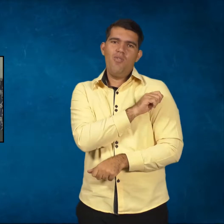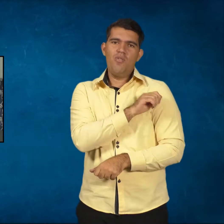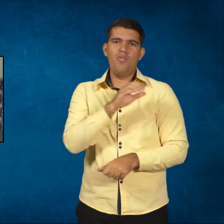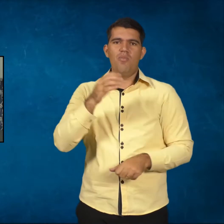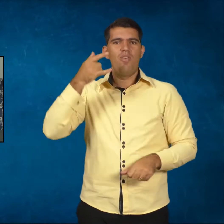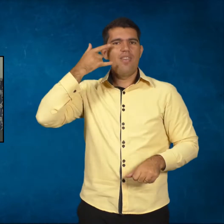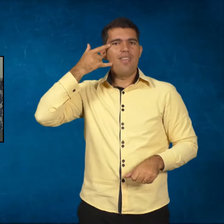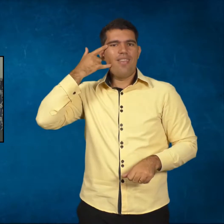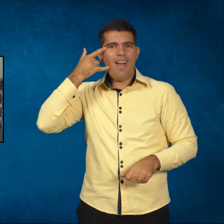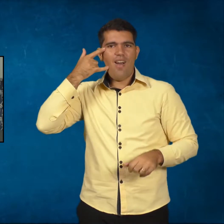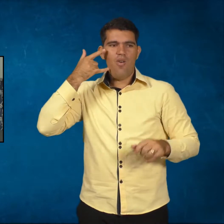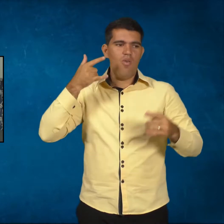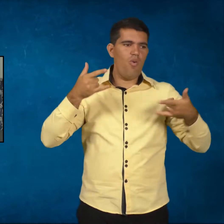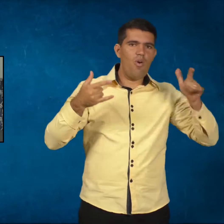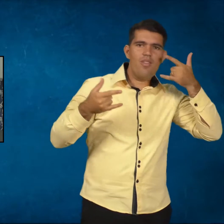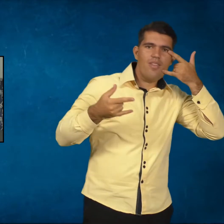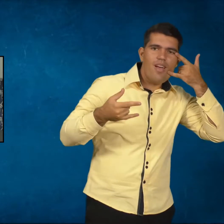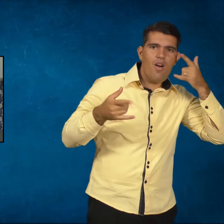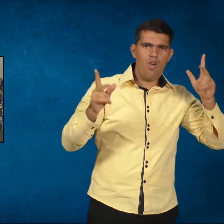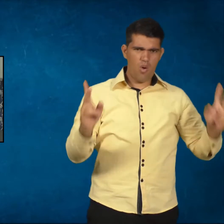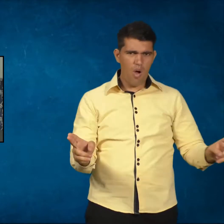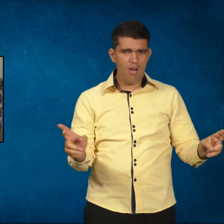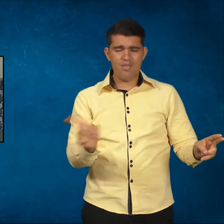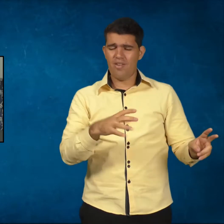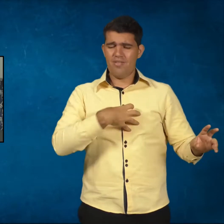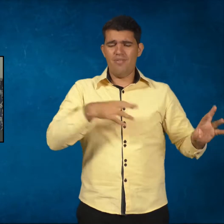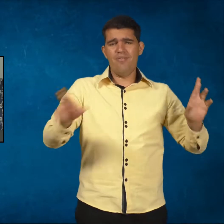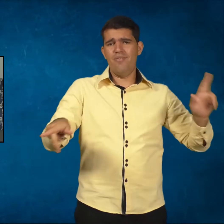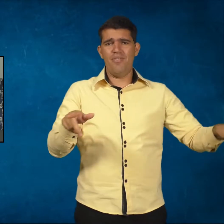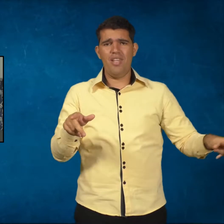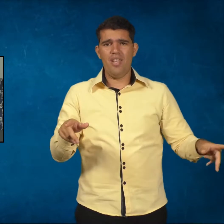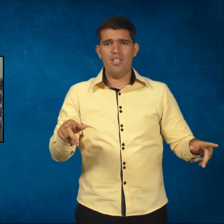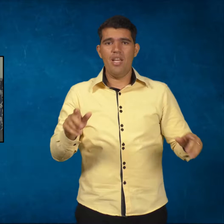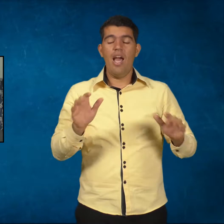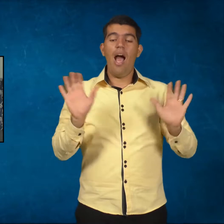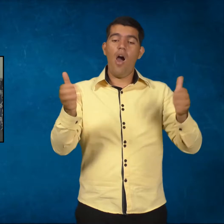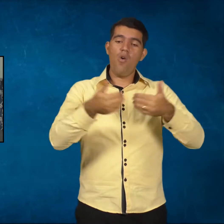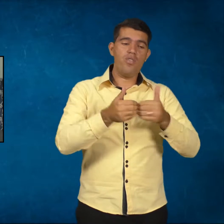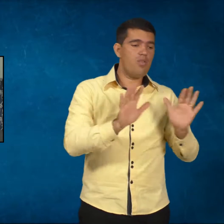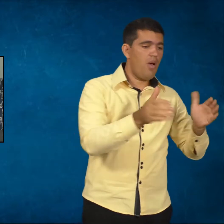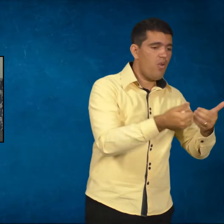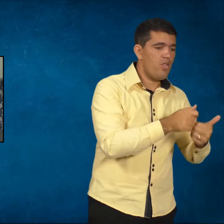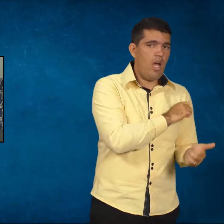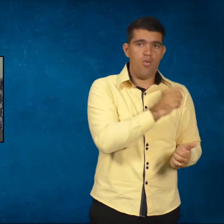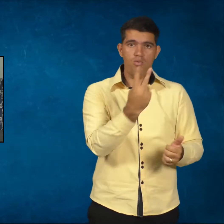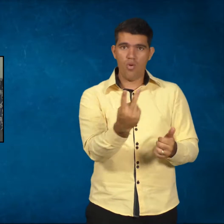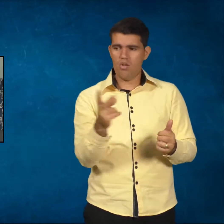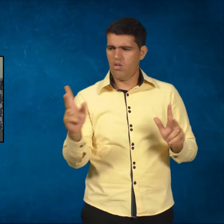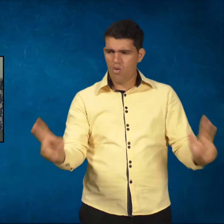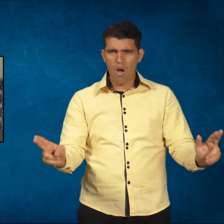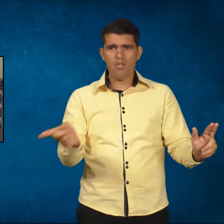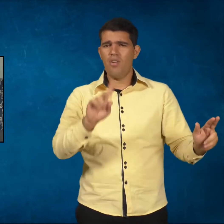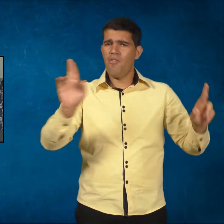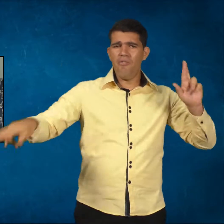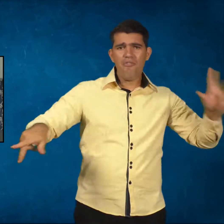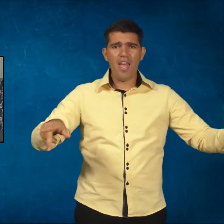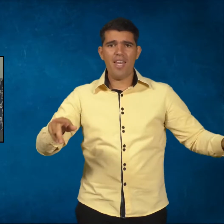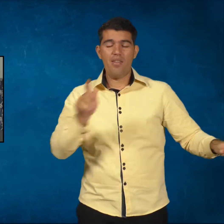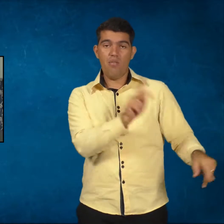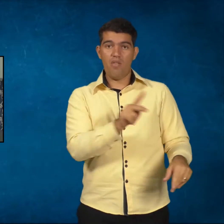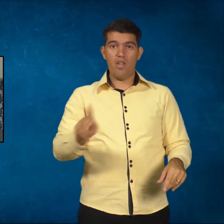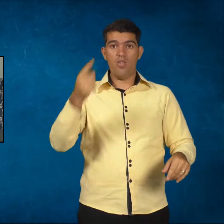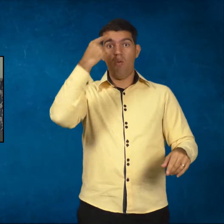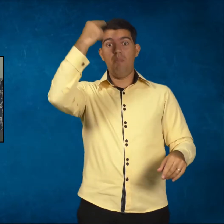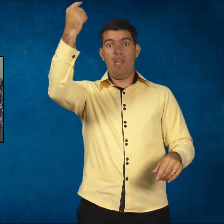aluno com síndrome de Down. Um aluno com autismo não é igual ao outro aluno com autismo. Então, o professor, ele nunca vai ficar preparado